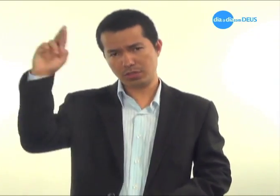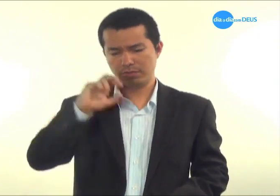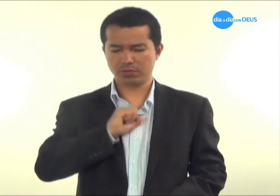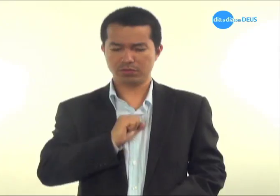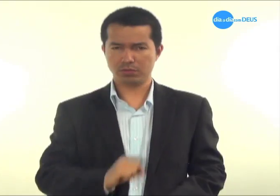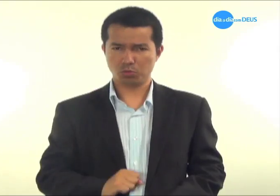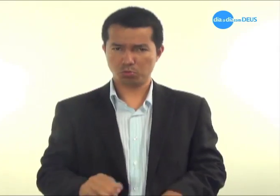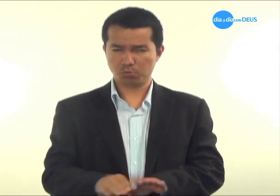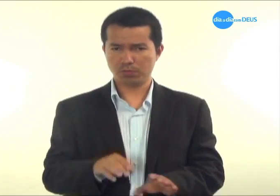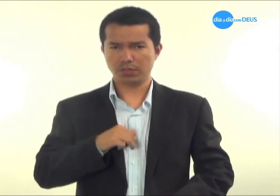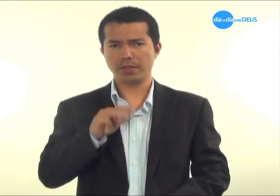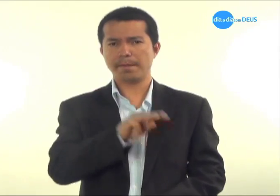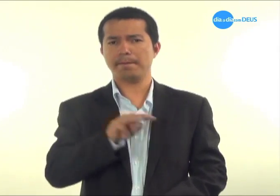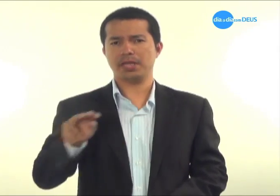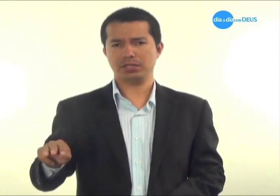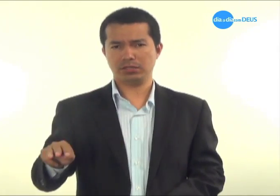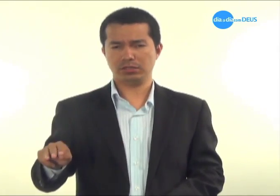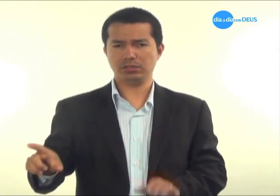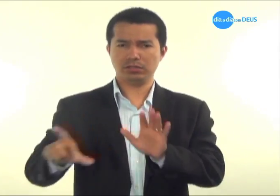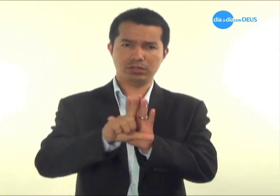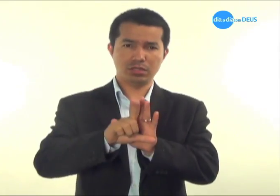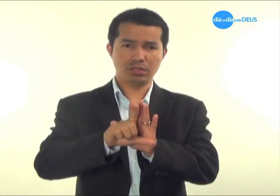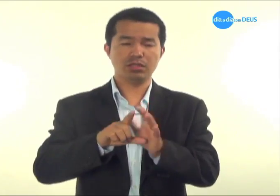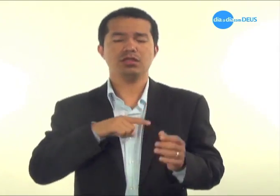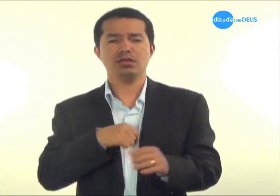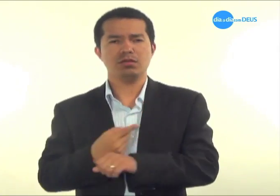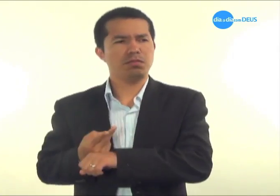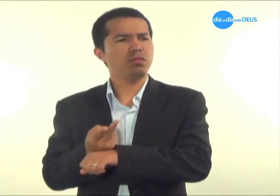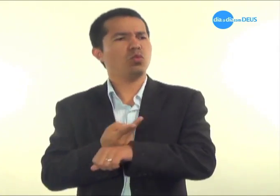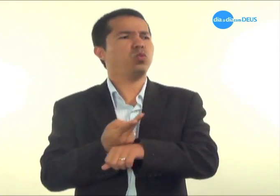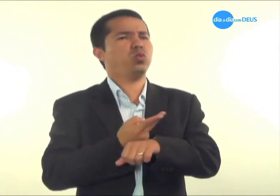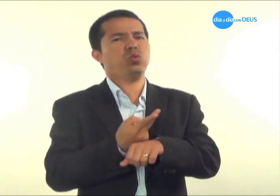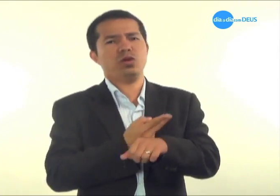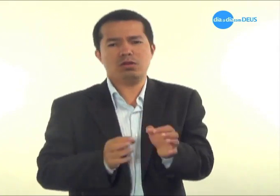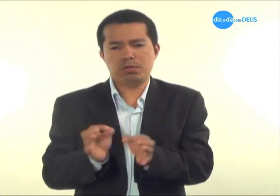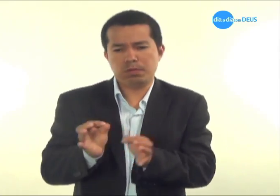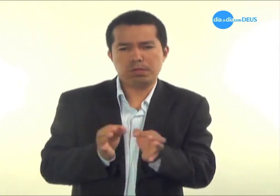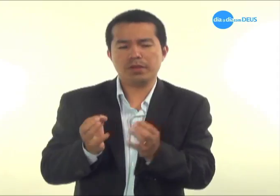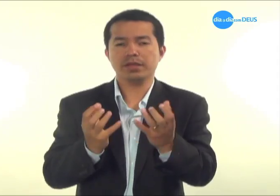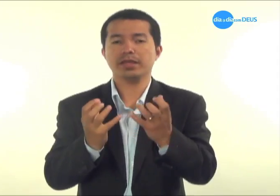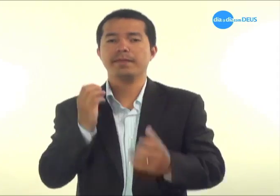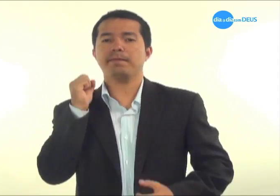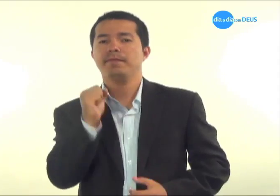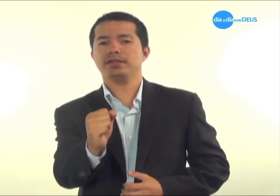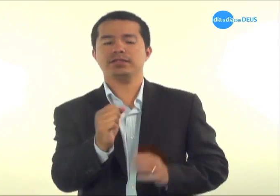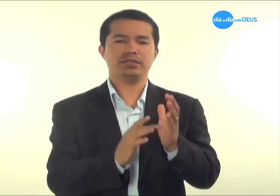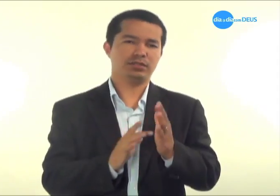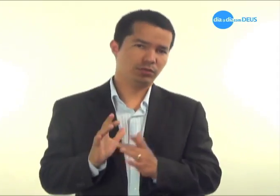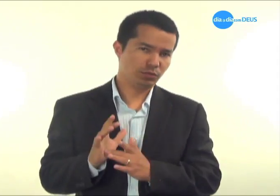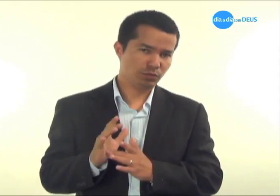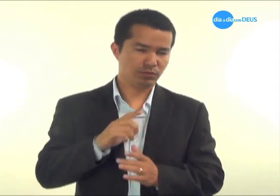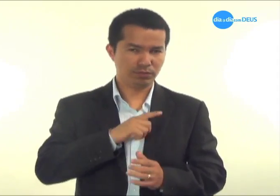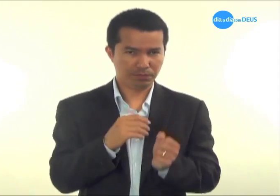dos sacerdotes e os mestres da lei procuravam um jeito para matar Jesus em